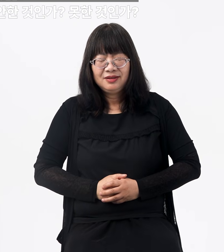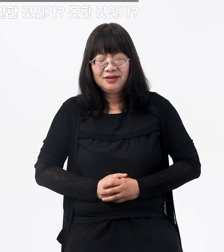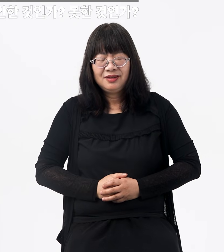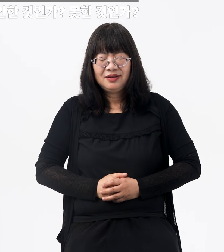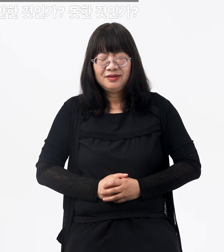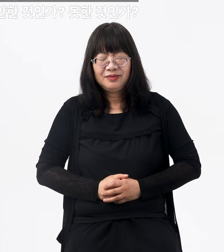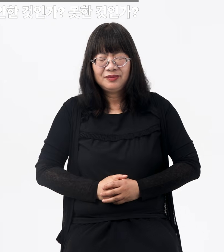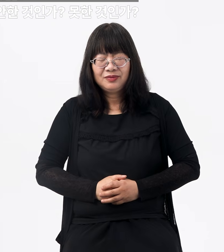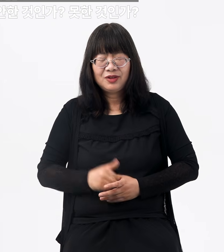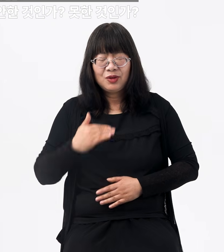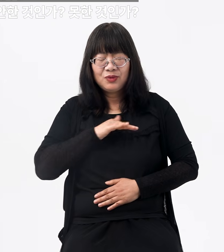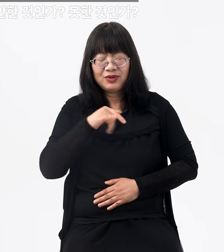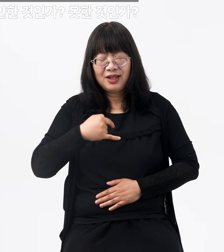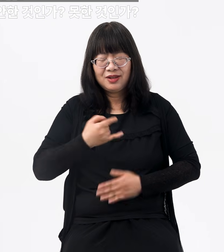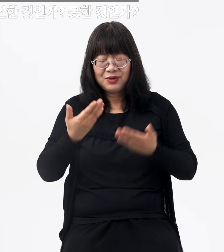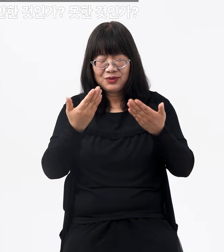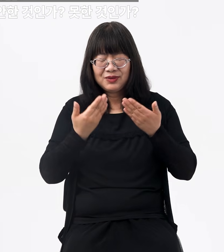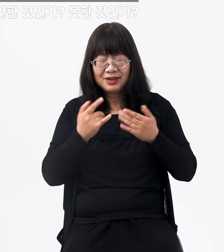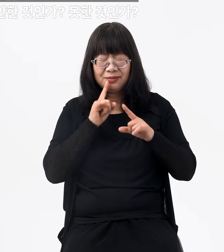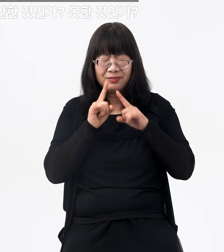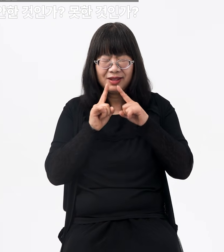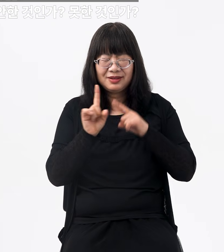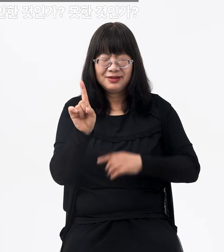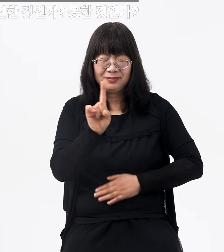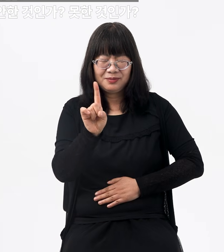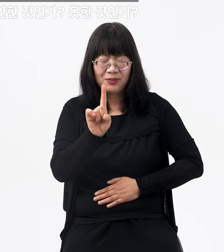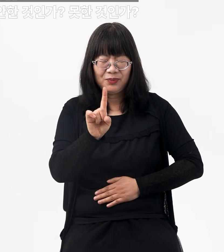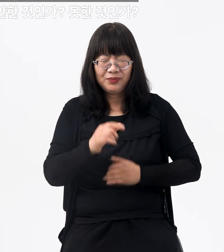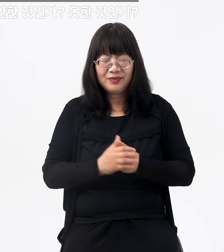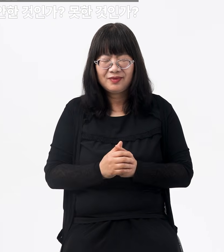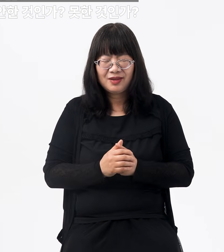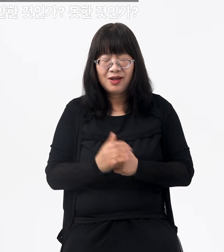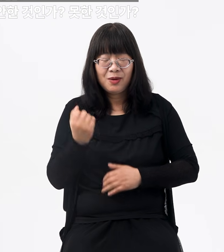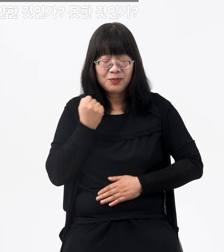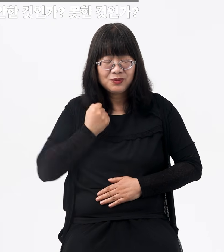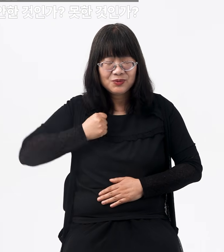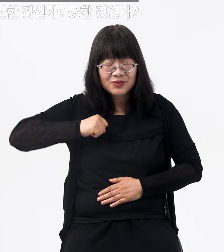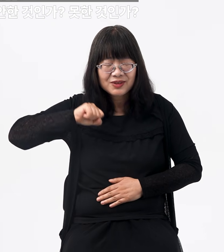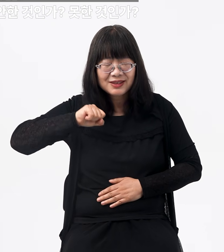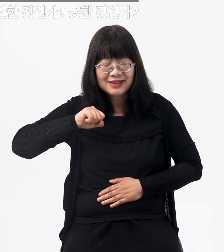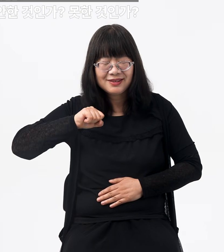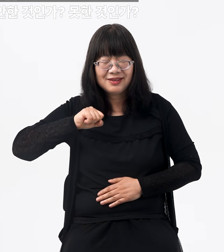또 하나 우리에게 오늘 주신 말씀은, 불순종은